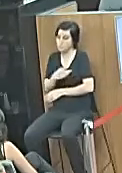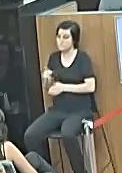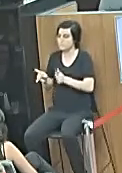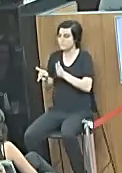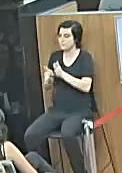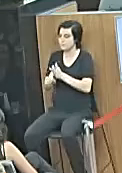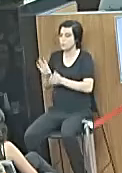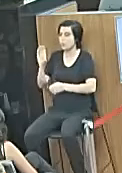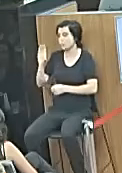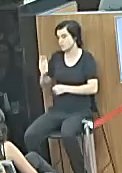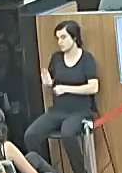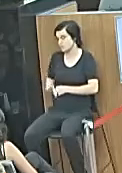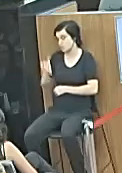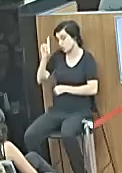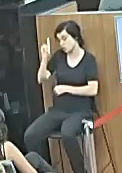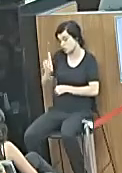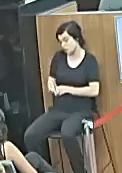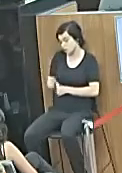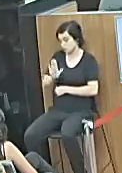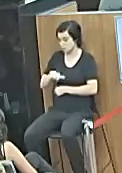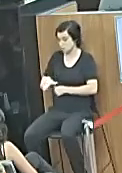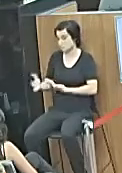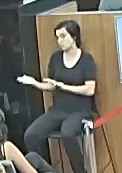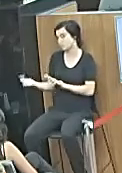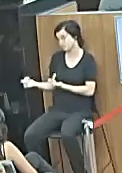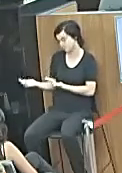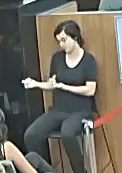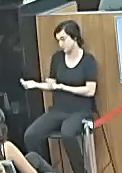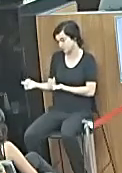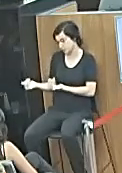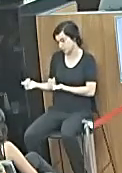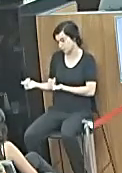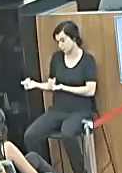conselho estadual dos direitos da criança e do adolescente